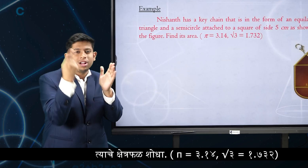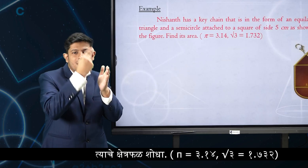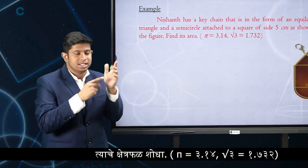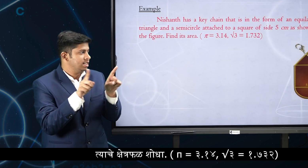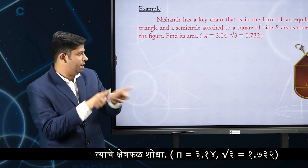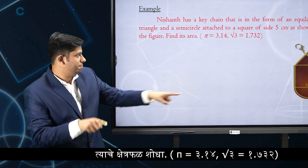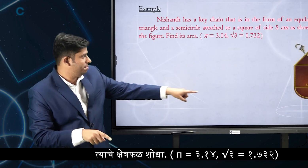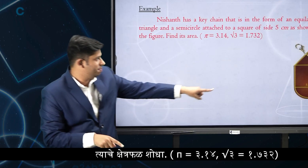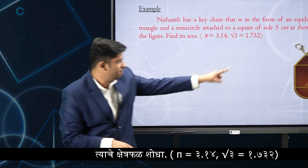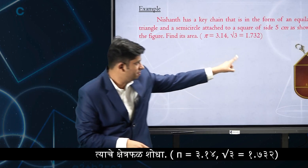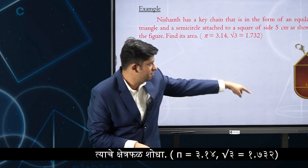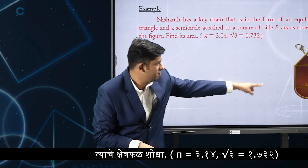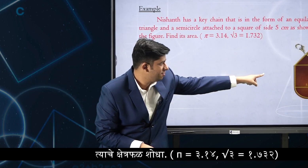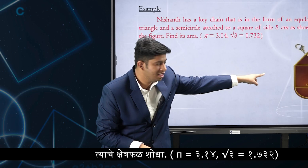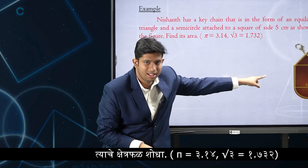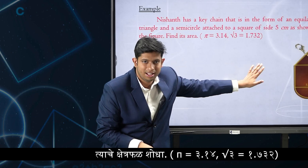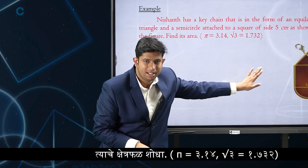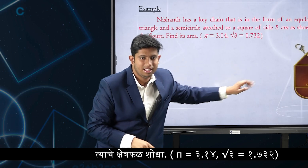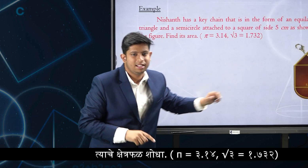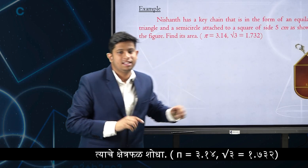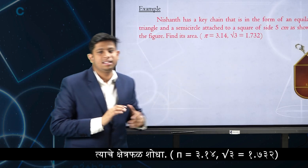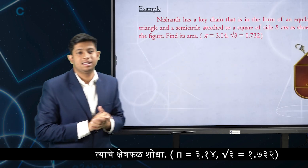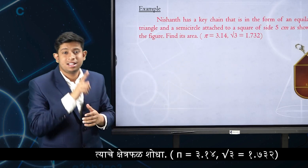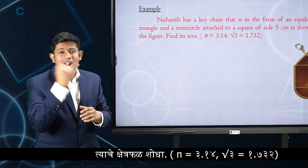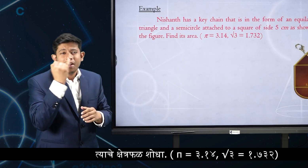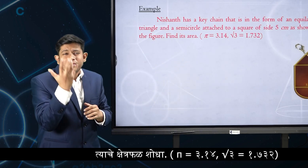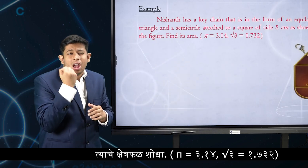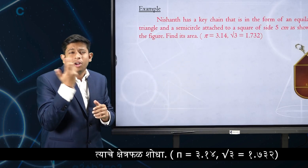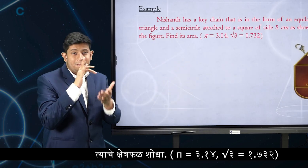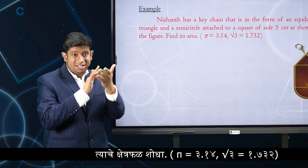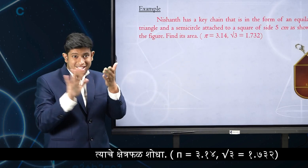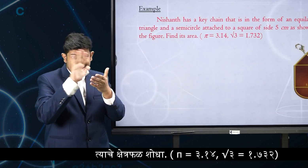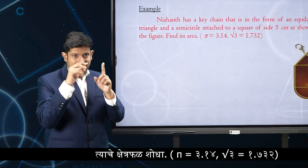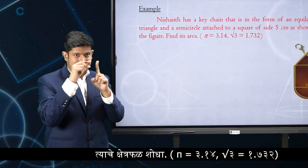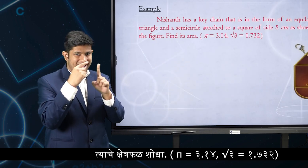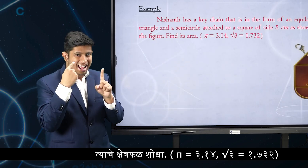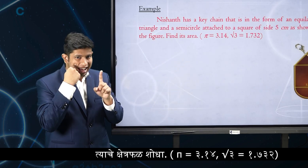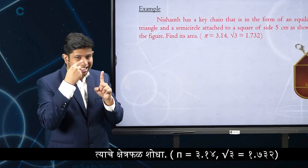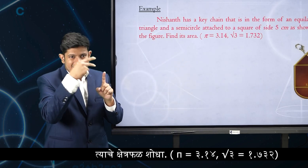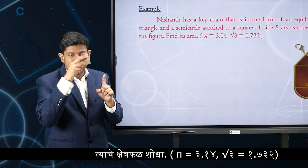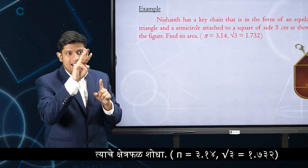शोधा. पाय = 3.14, √3 =